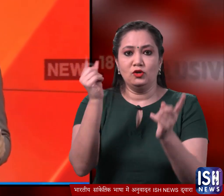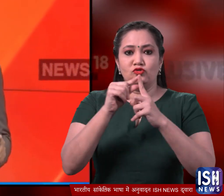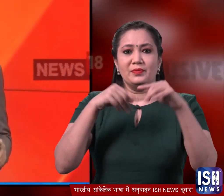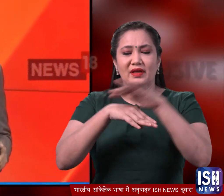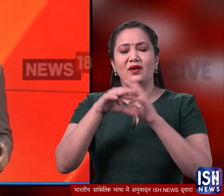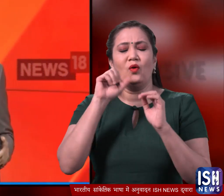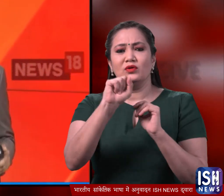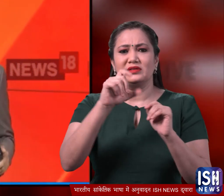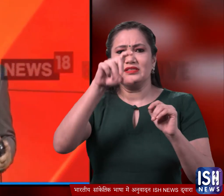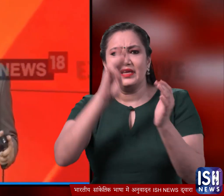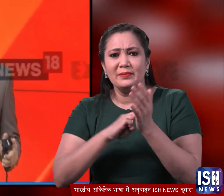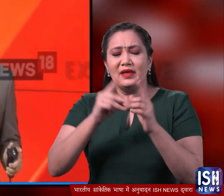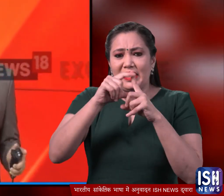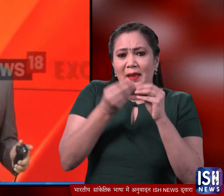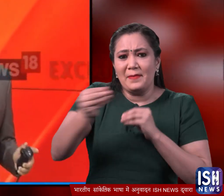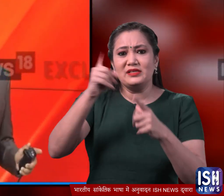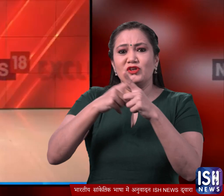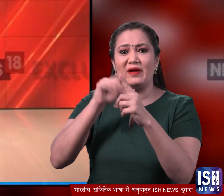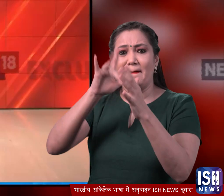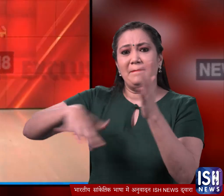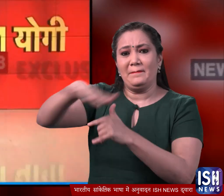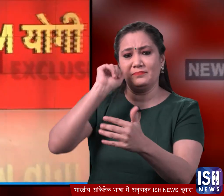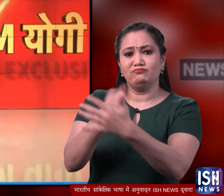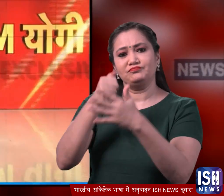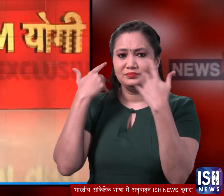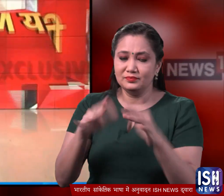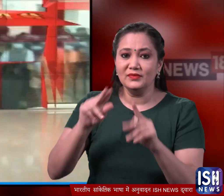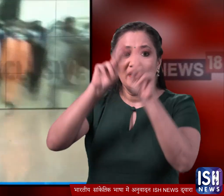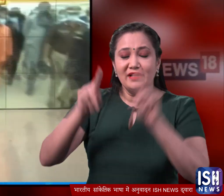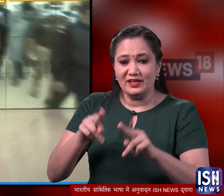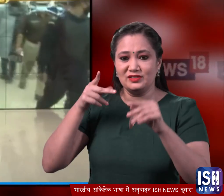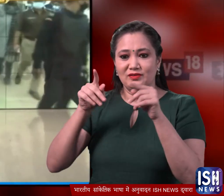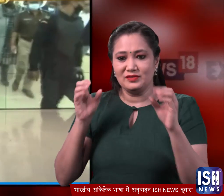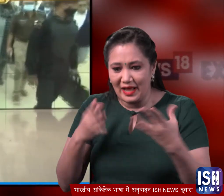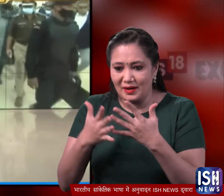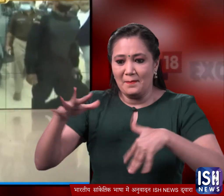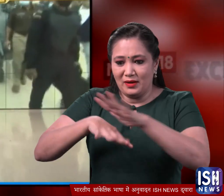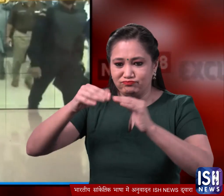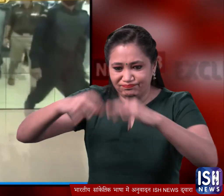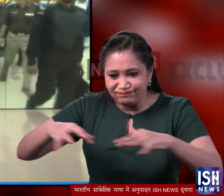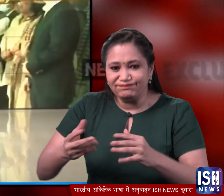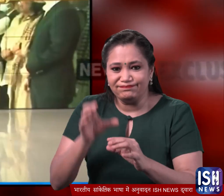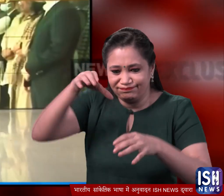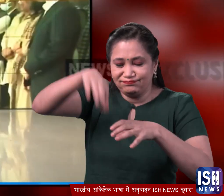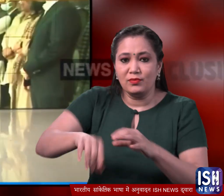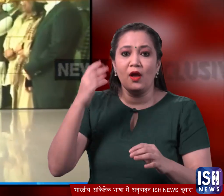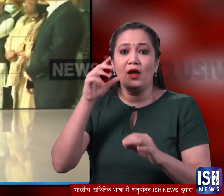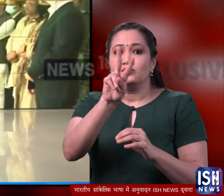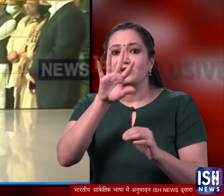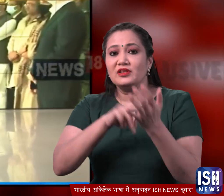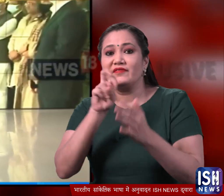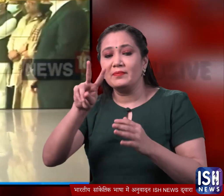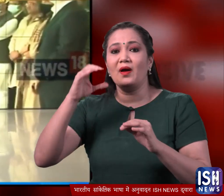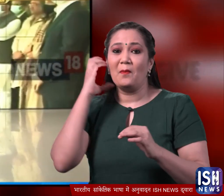यूपी के सीएम योगी आदित्यनाथ दिल्ली के पास जेवर पहुंचे और इंटरनेशनल एयरपोर्ट के शिलान्यास की तैयारियां देखी। 25 नवंबर को प्रधानमंत्री नरेंद्र